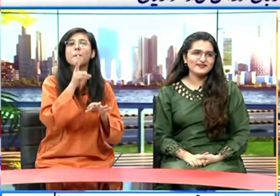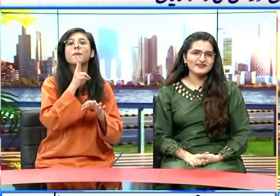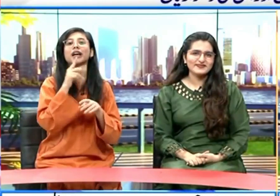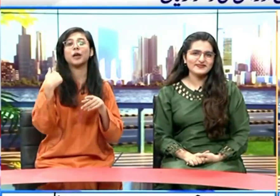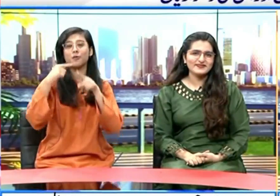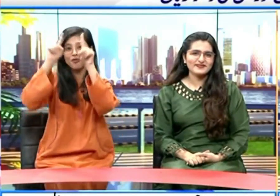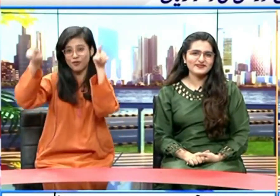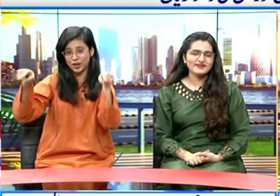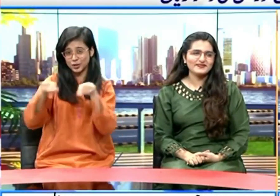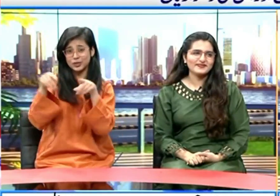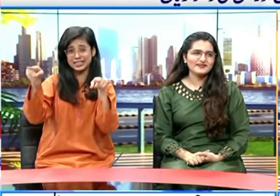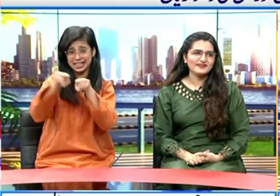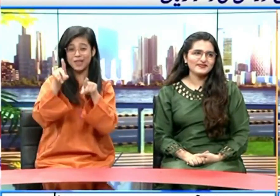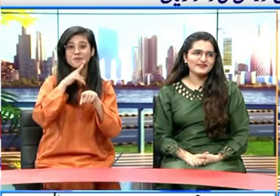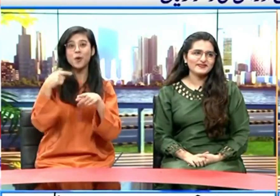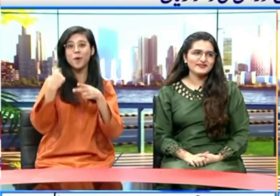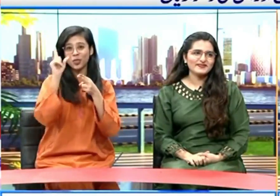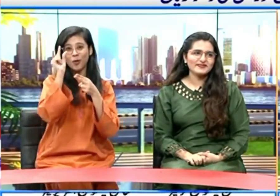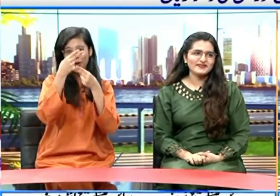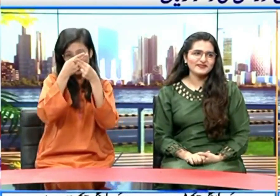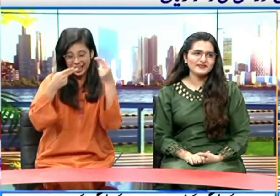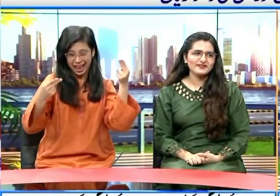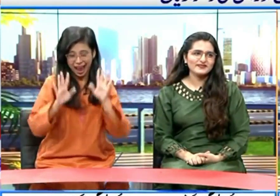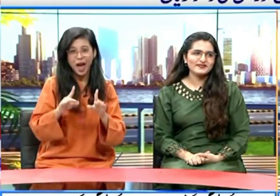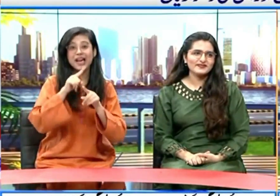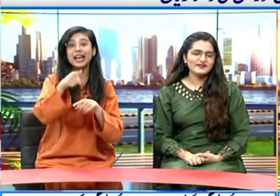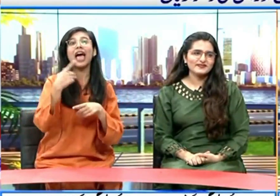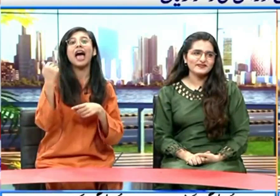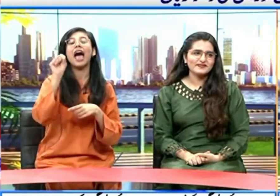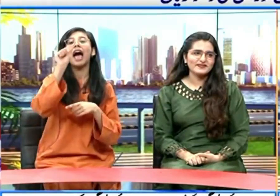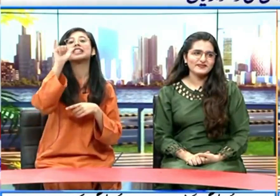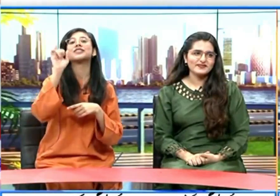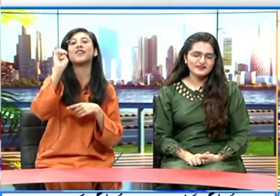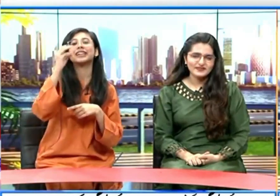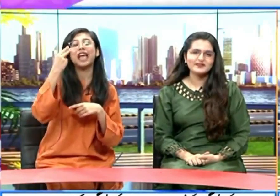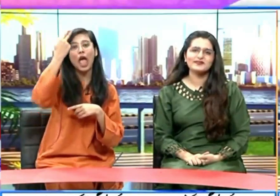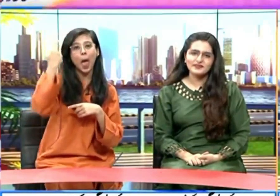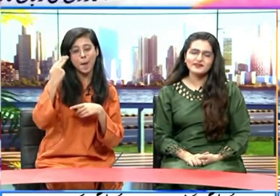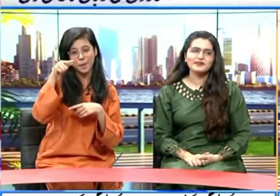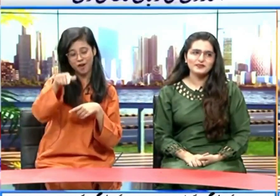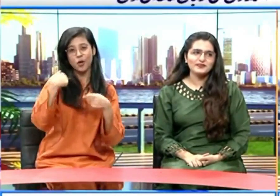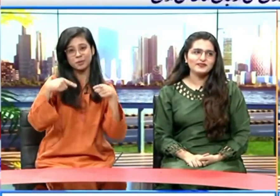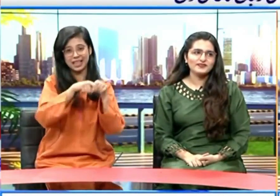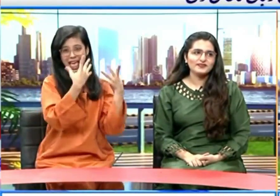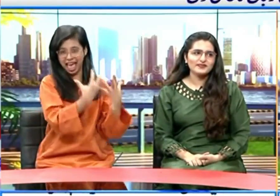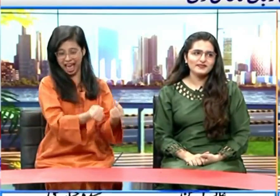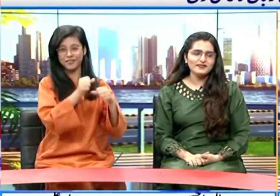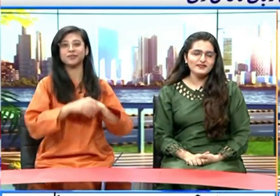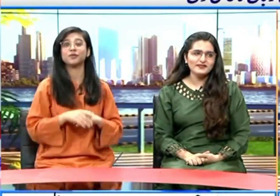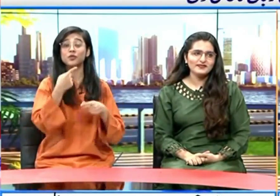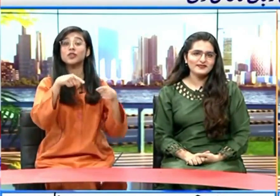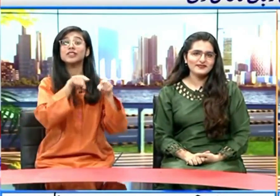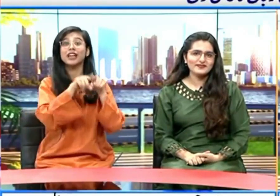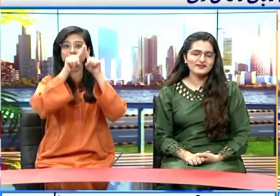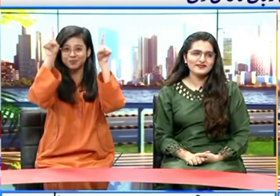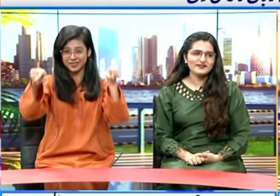ہمارے ساتھ دیکھ سکتے ہیں, تعارف مجھے کروانا تھا لیکن میں پہلے ہی کروا سکتے ہیں. سیدہ ہبہ علی ہمارے ساتھ موجود ہیں, اور آپ دیکھ سکتے ہیں یہاں پر ونڈو